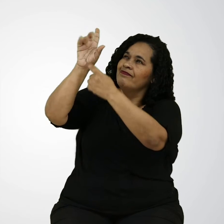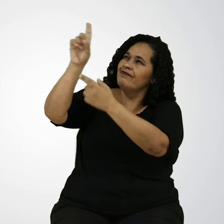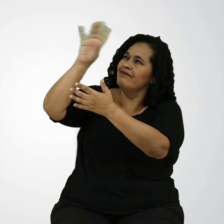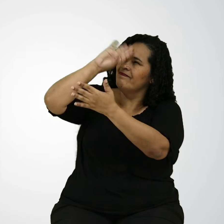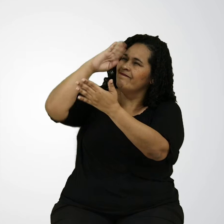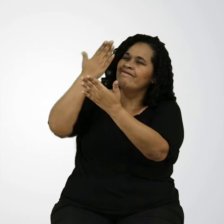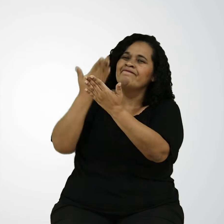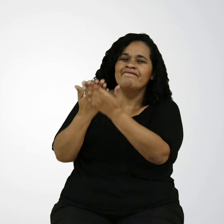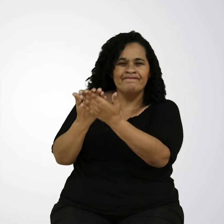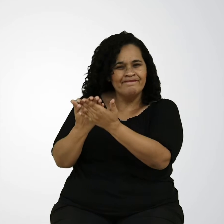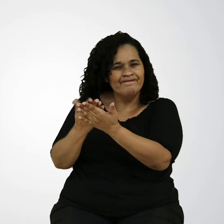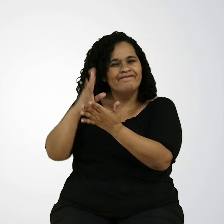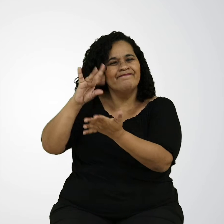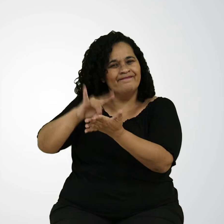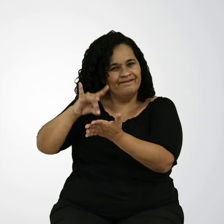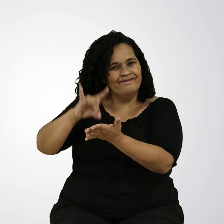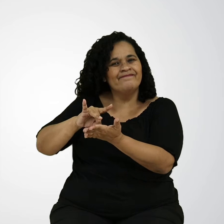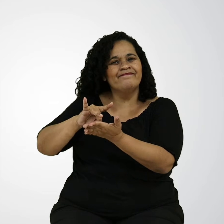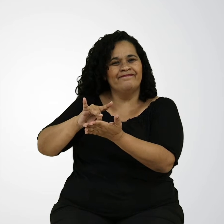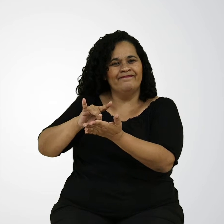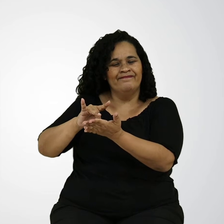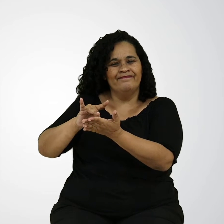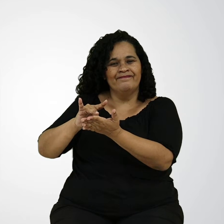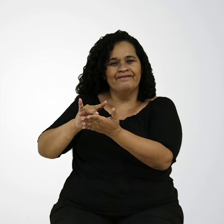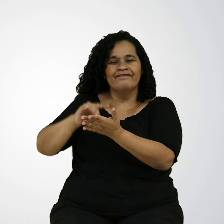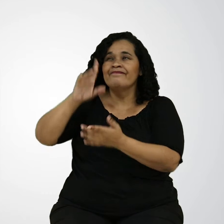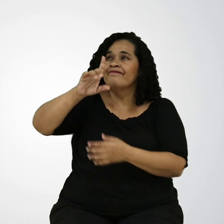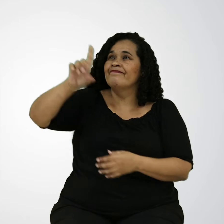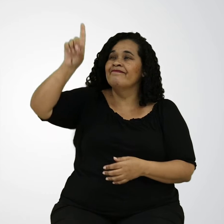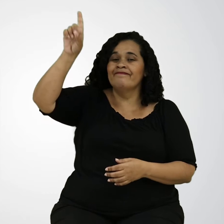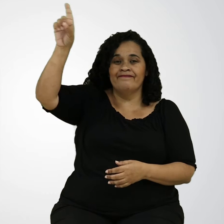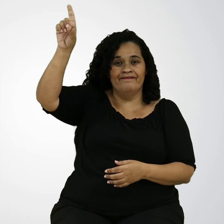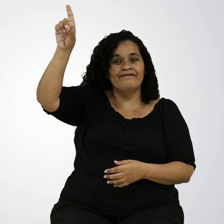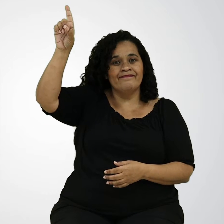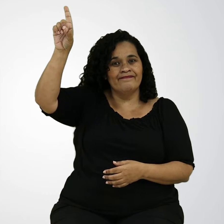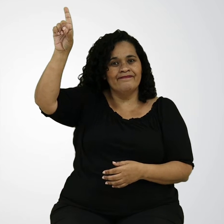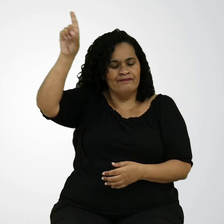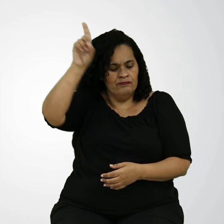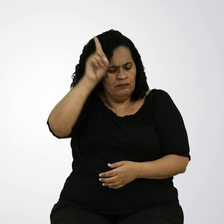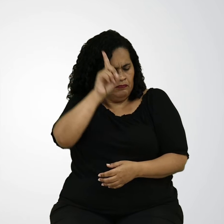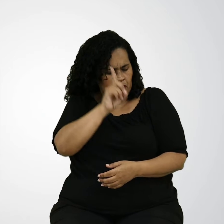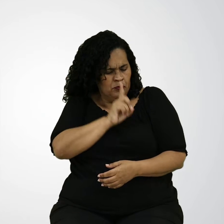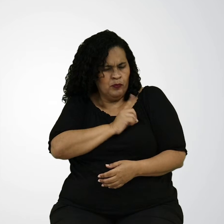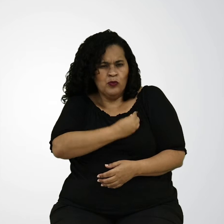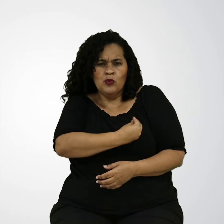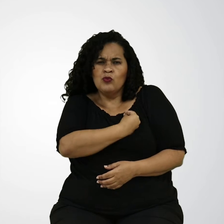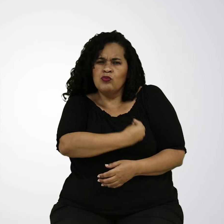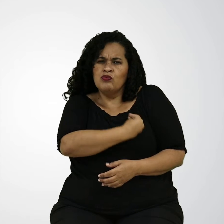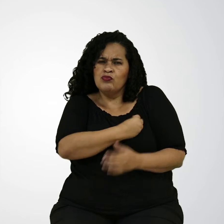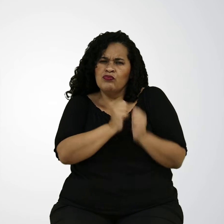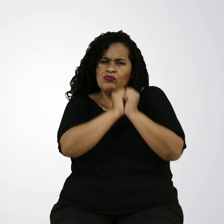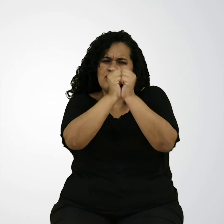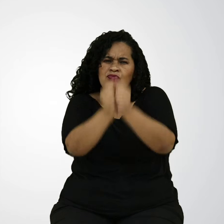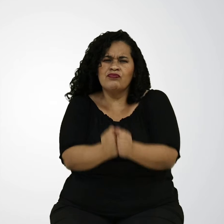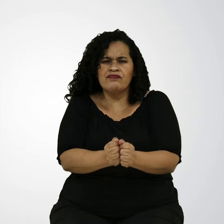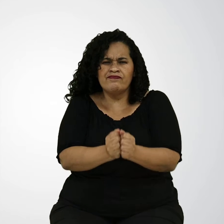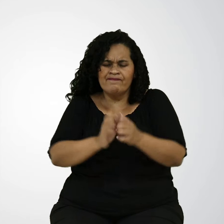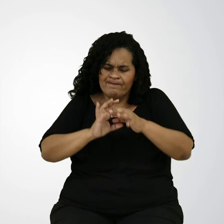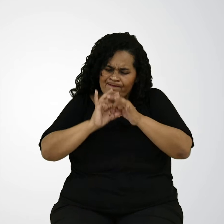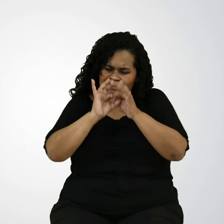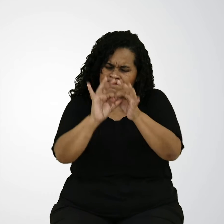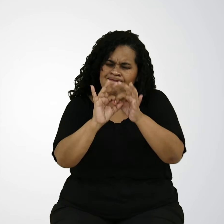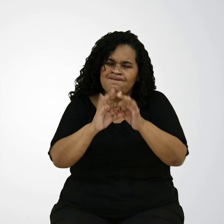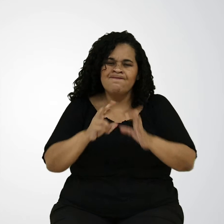nele, que Ele faz parte da nossa agenda, há espaço para Ele na nossa agenda. Quando a gente